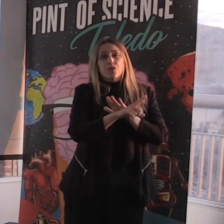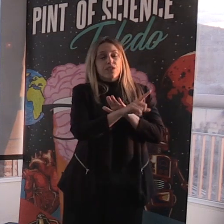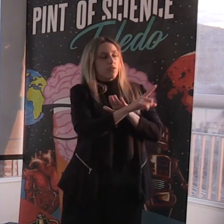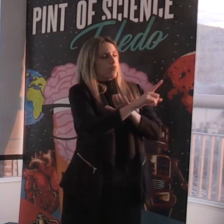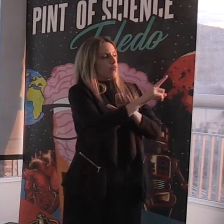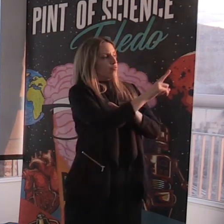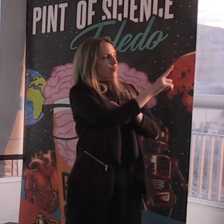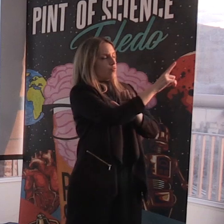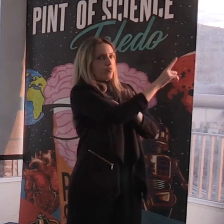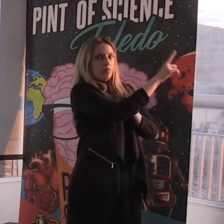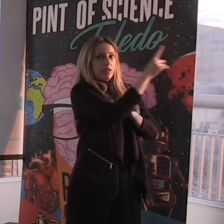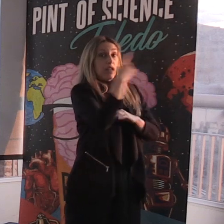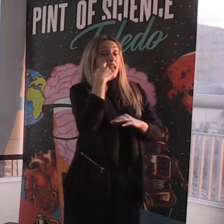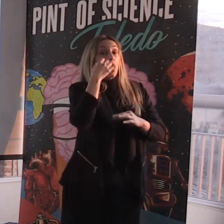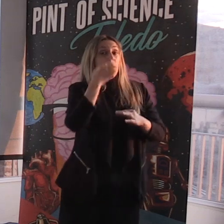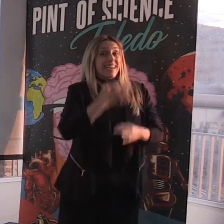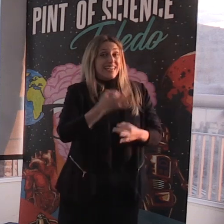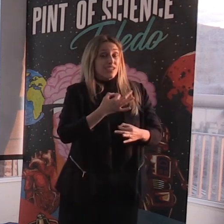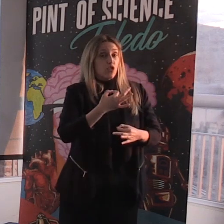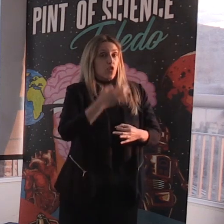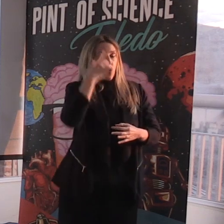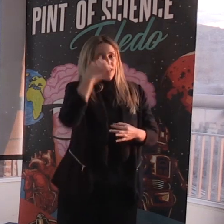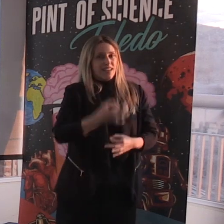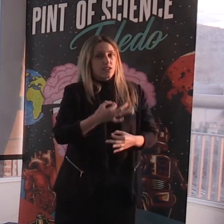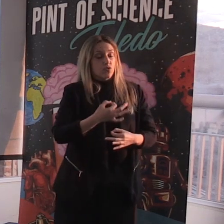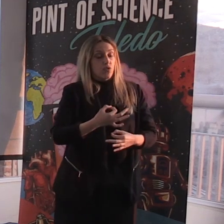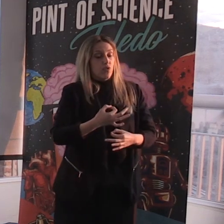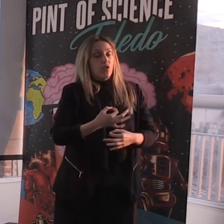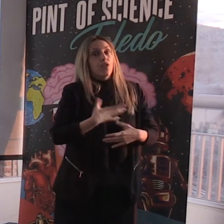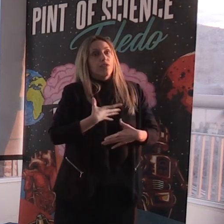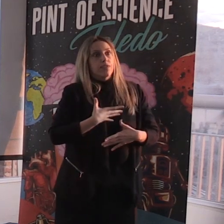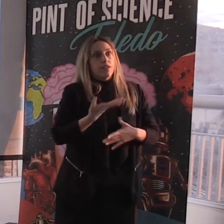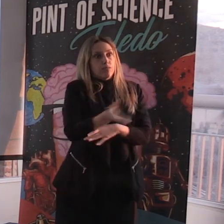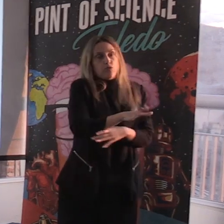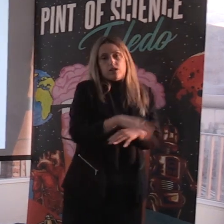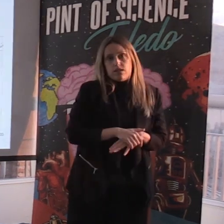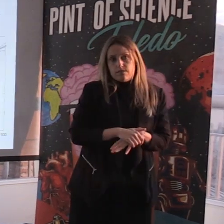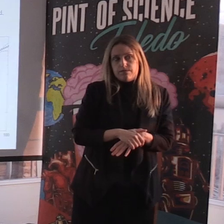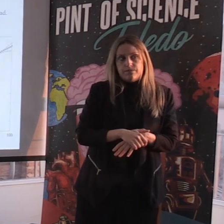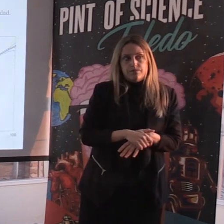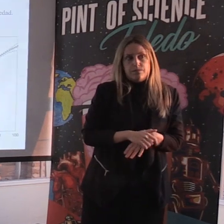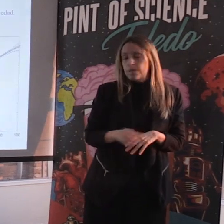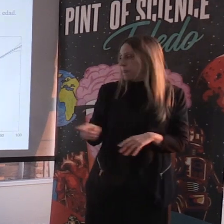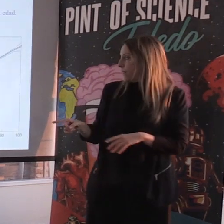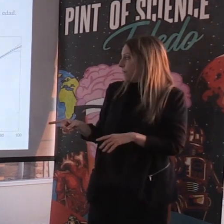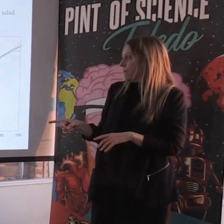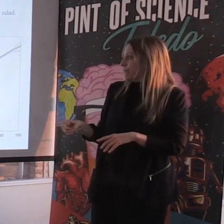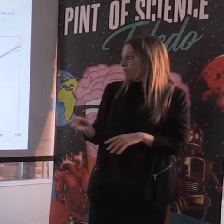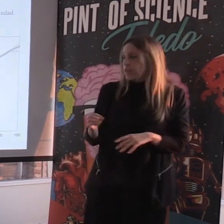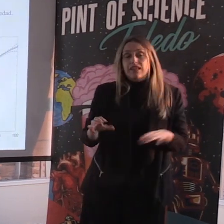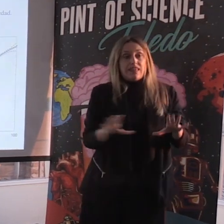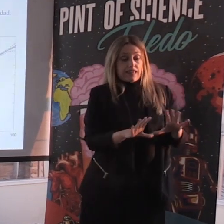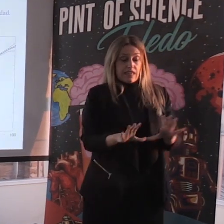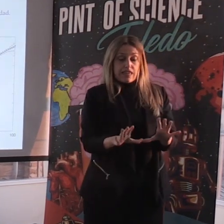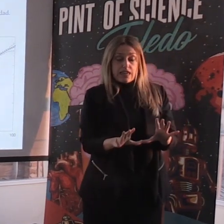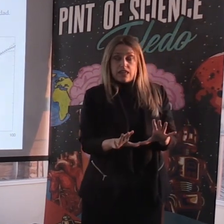aumenta el riesgo de morir. Aquí 0 sería, como es el logaritmo de 10, es 1. Es